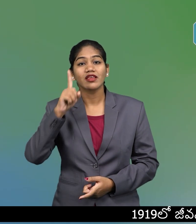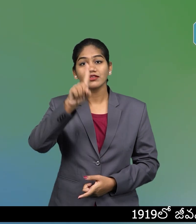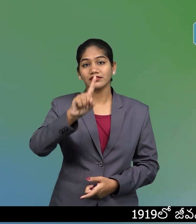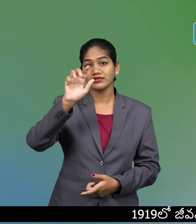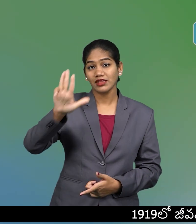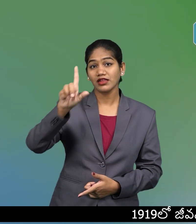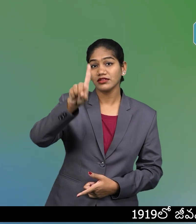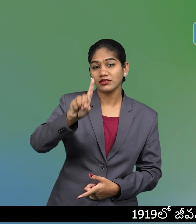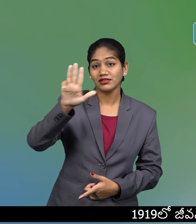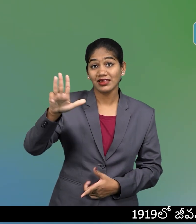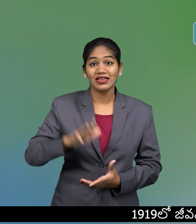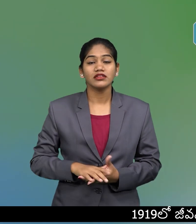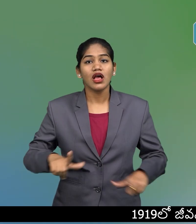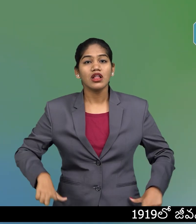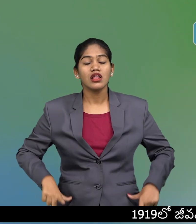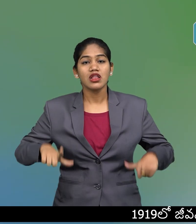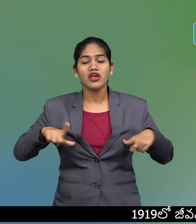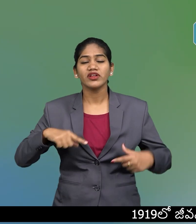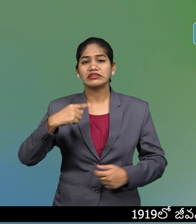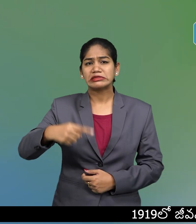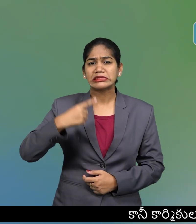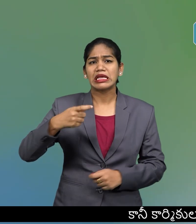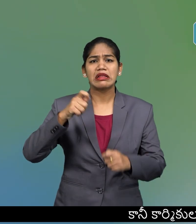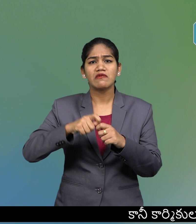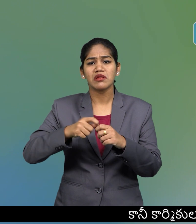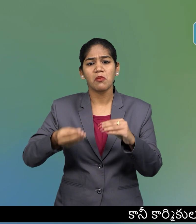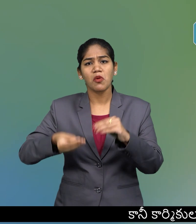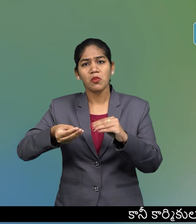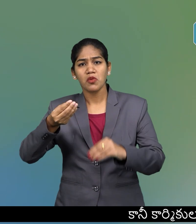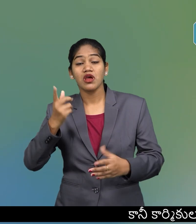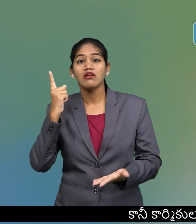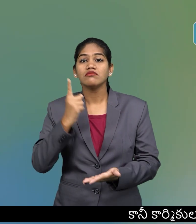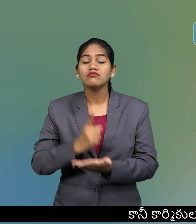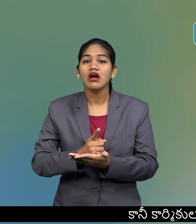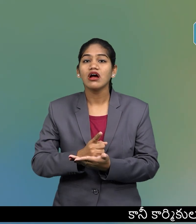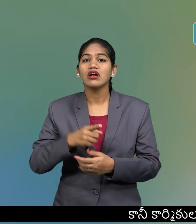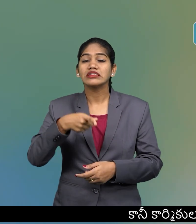1919లో జీవన వ్యయాలు పెరిగాయి, కానీ కార్మికుల వేతనాలు పెరగలేదు.